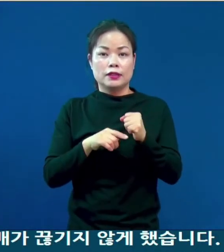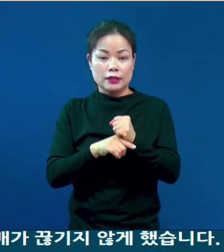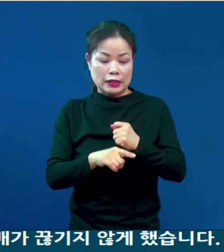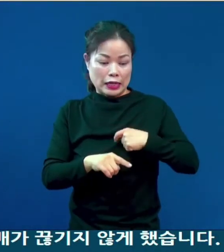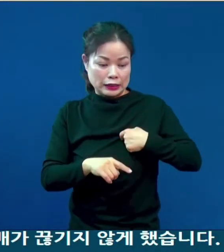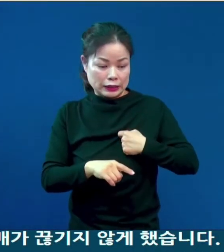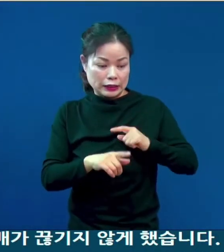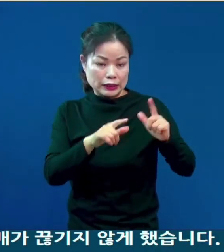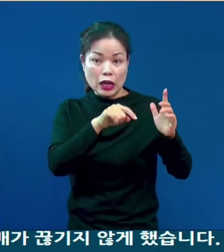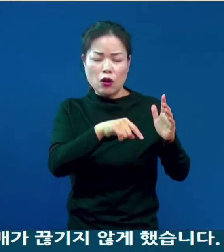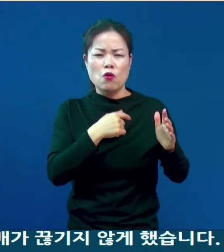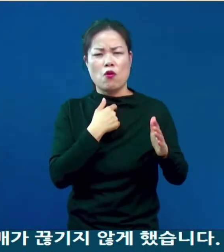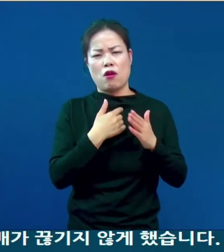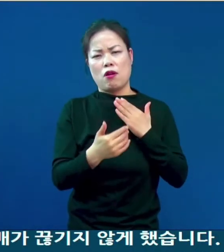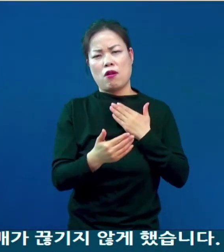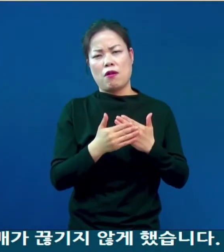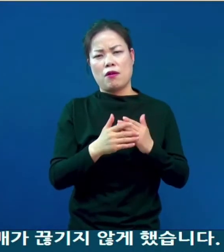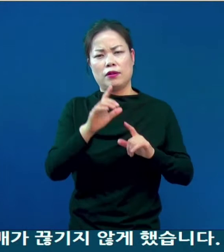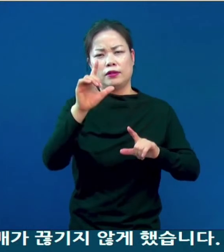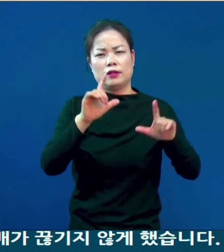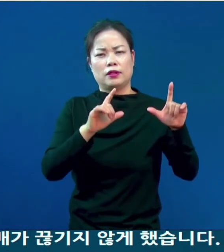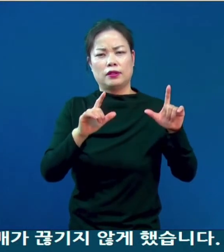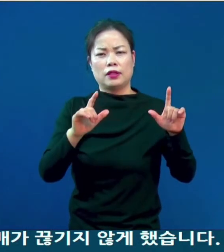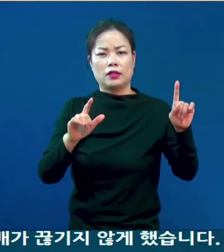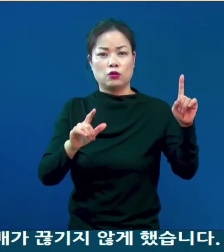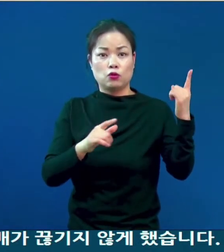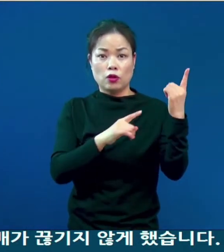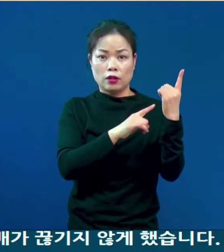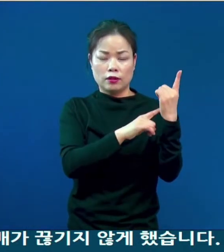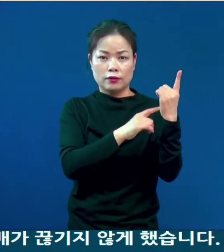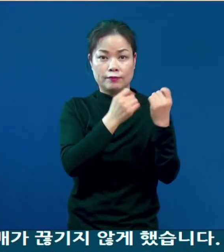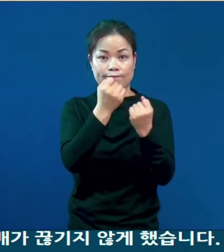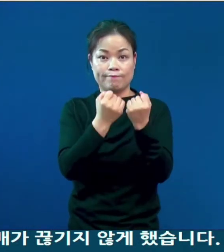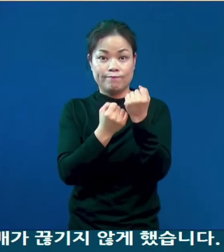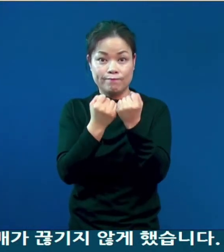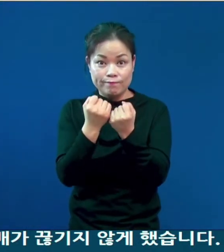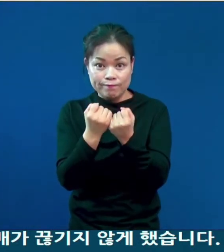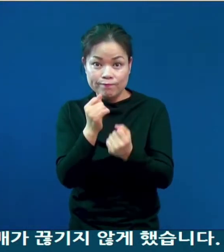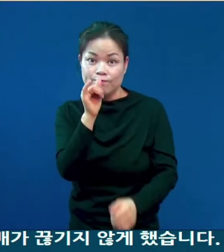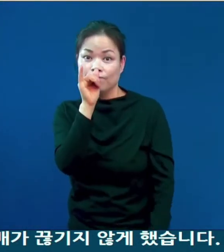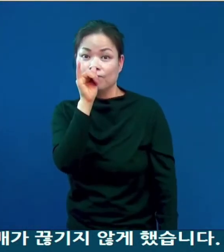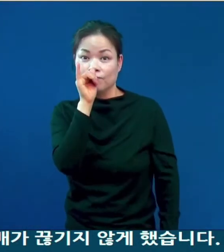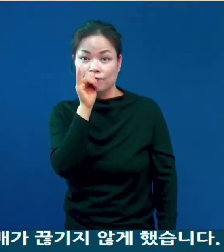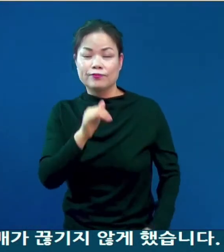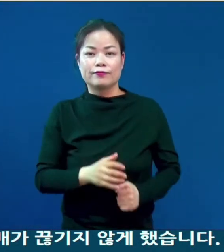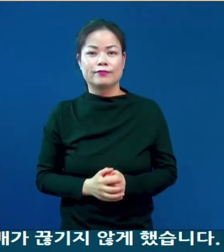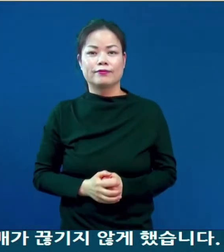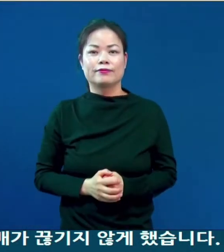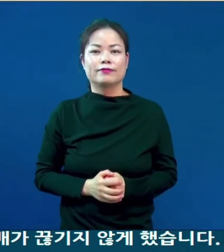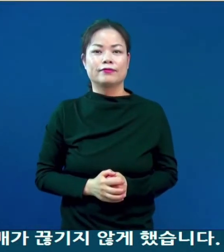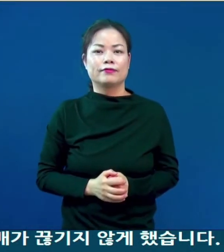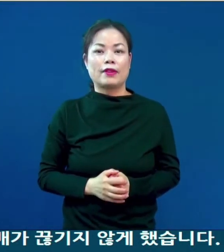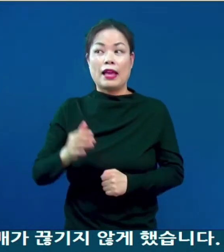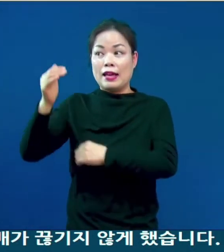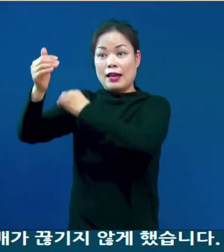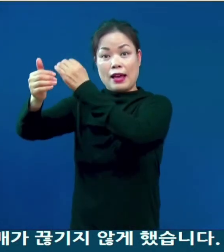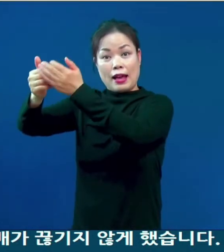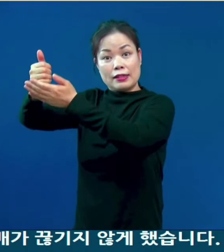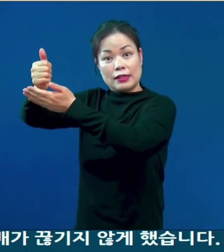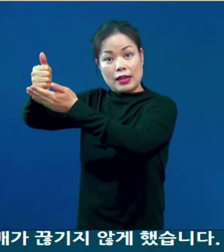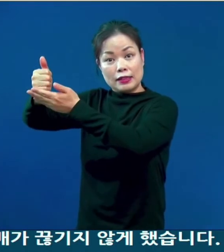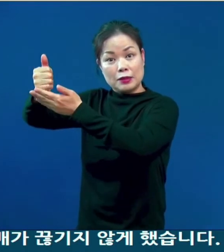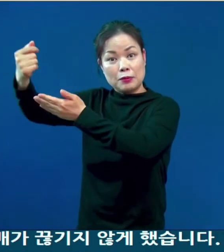자신이 처했던 경험과 상황을 통해서 다윗은 설명하고 있습니다. 바로